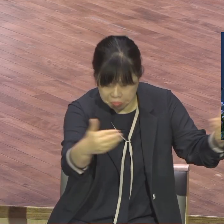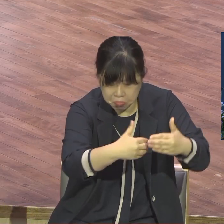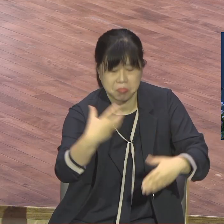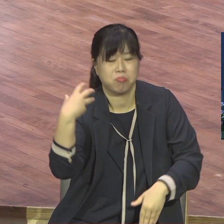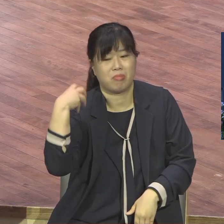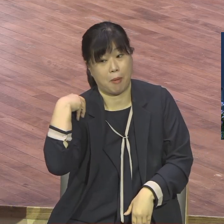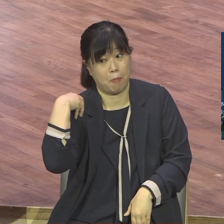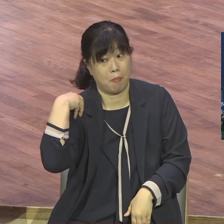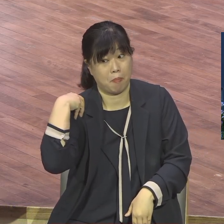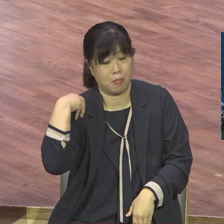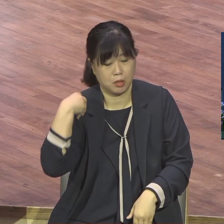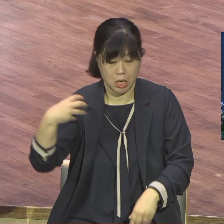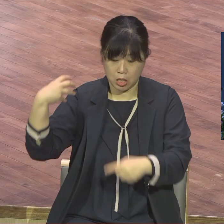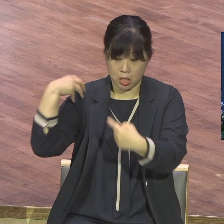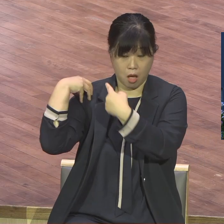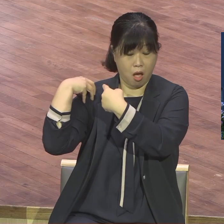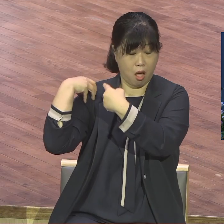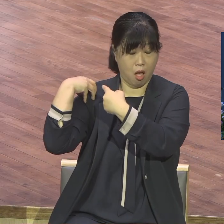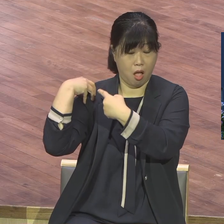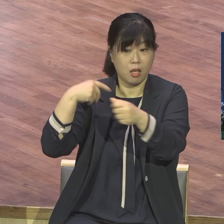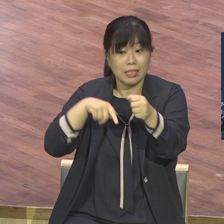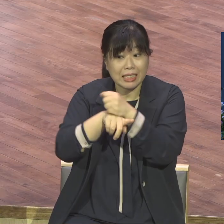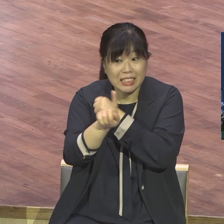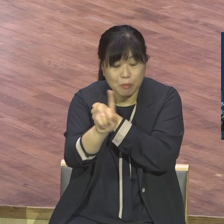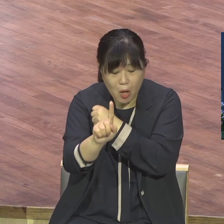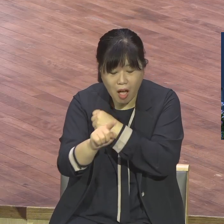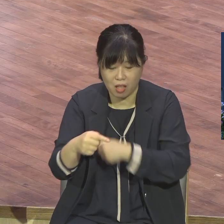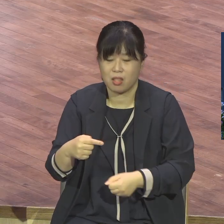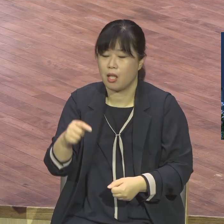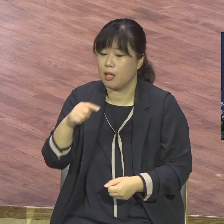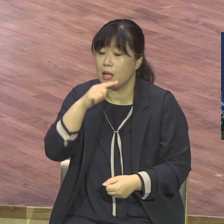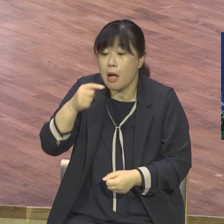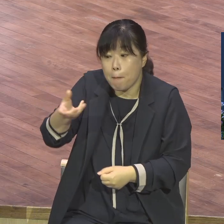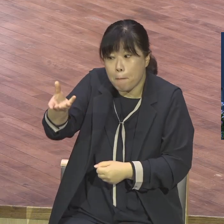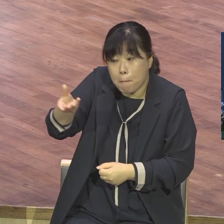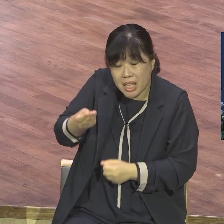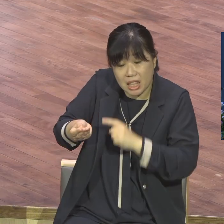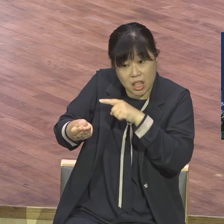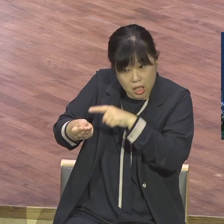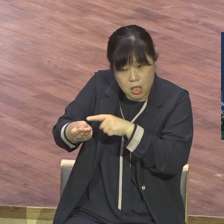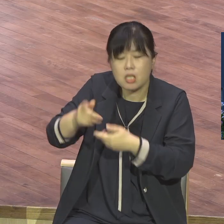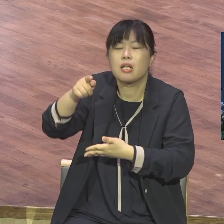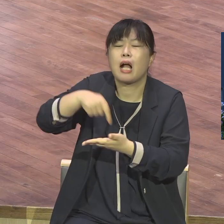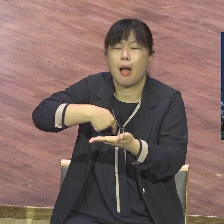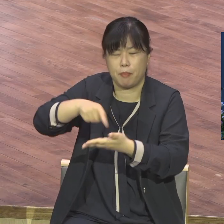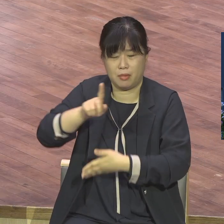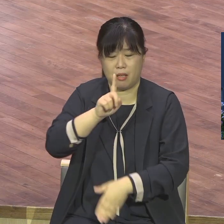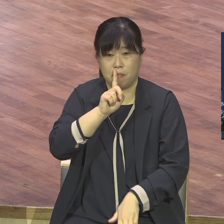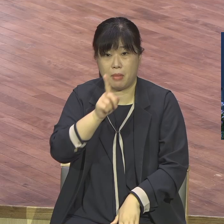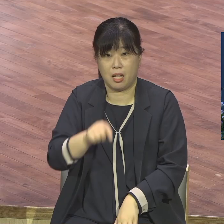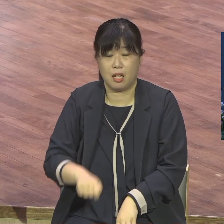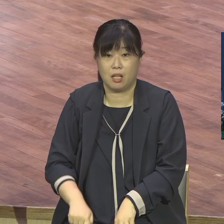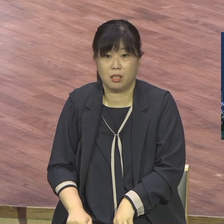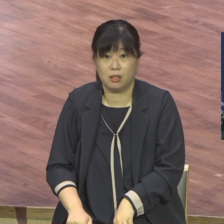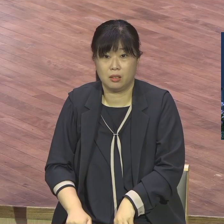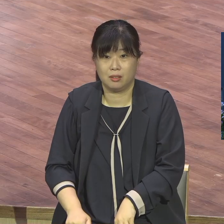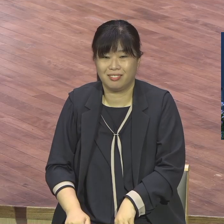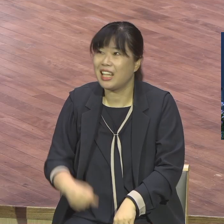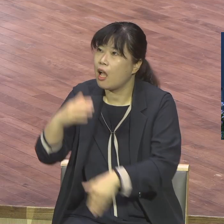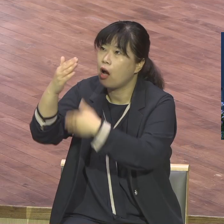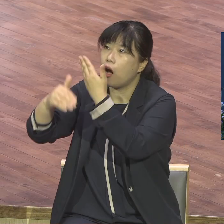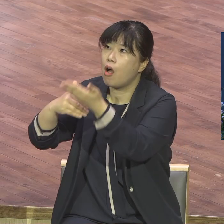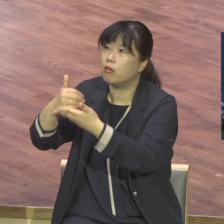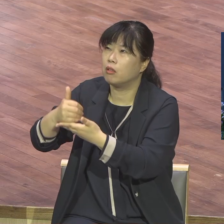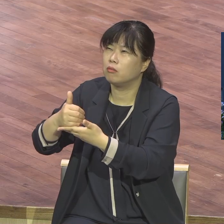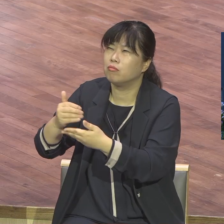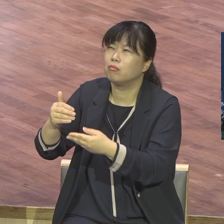내가 갚아야 할 빚이 있다는 의미예요. 내가 그 사람의 약점을 담당한다 이 말은 하나님 앞에서 내가 진 빚이 많기